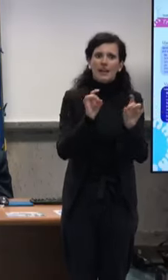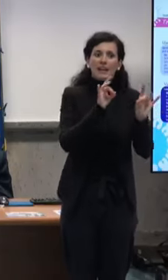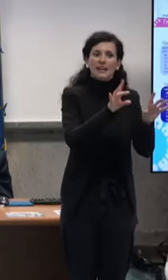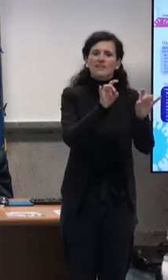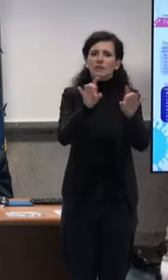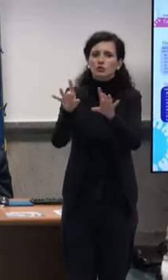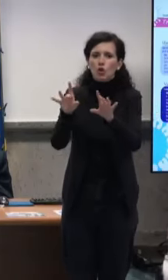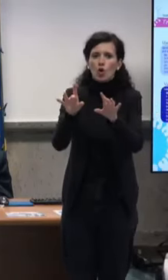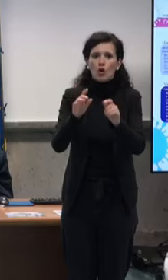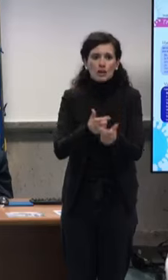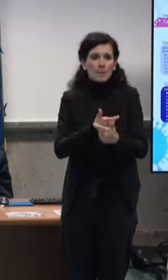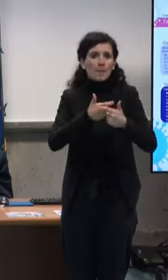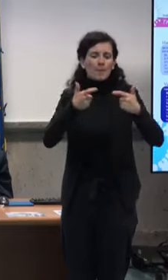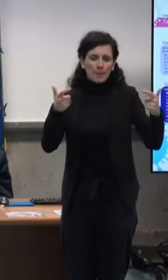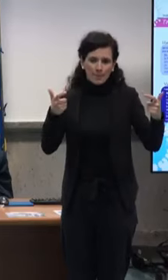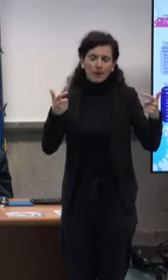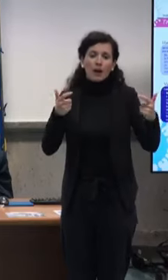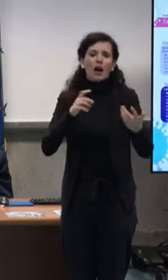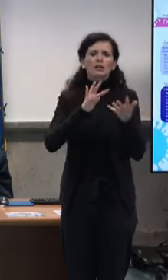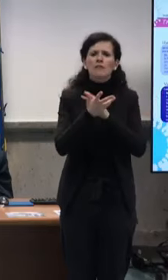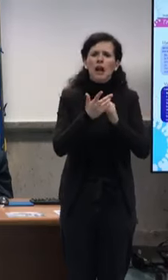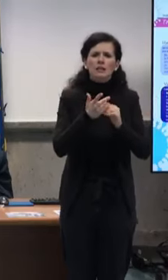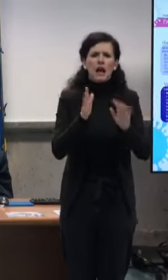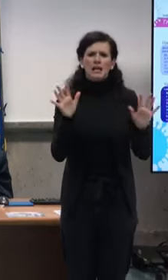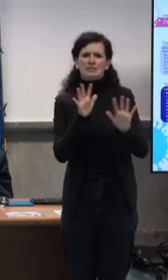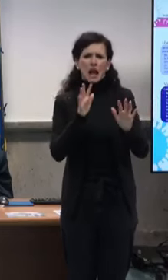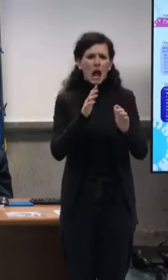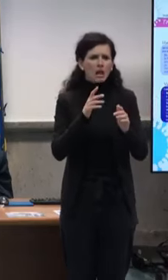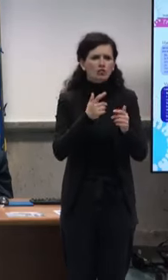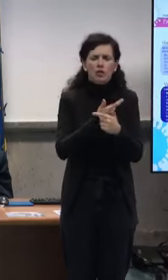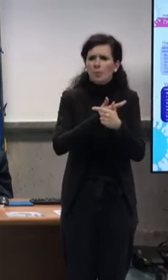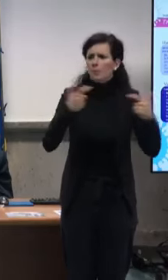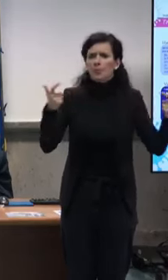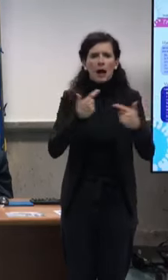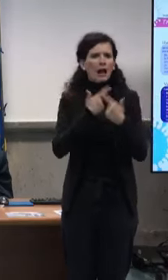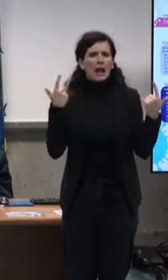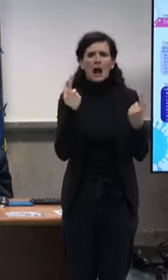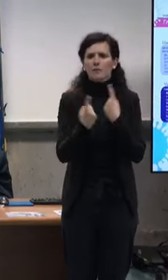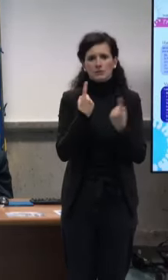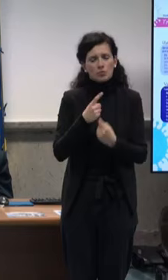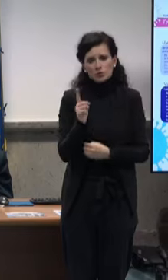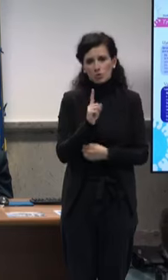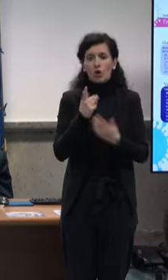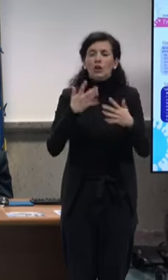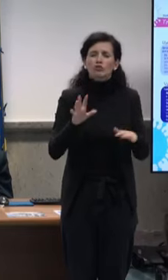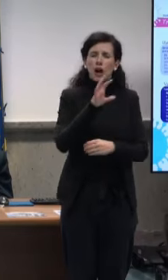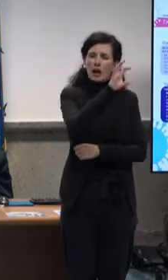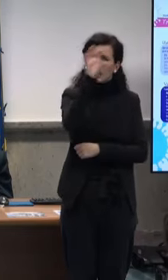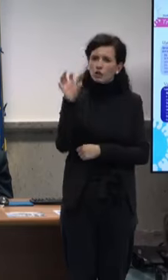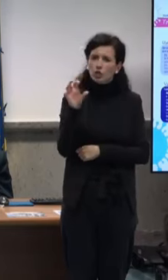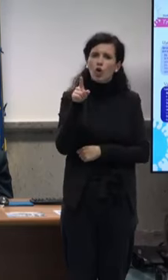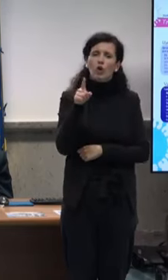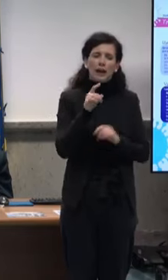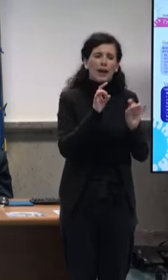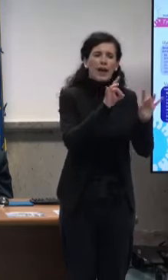perché di fatto questa è la situazione che abbiamo verificato in quelle regioni dove l'epidemia ha impattato in maniera così